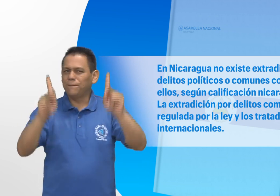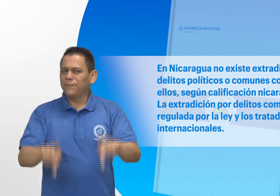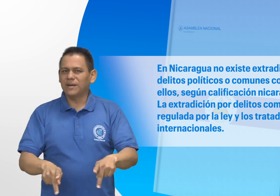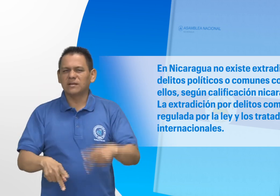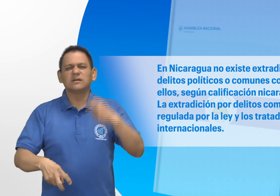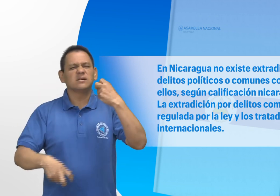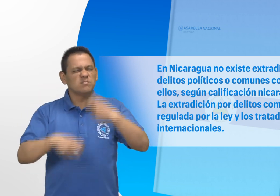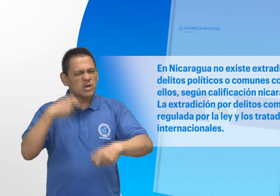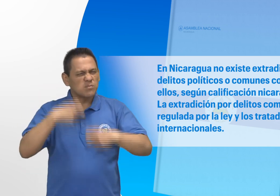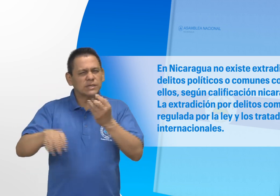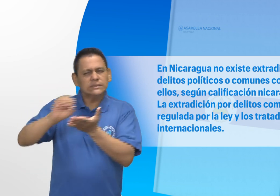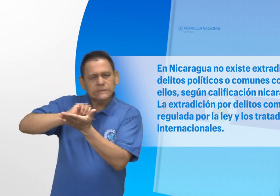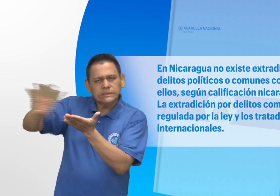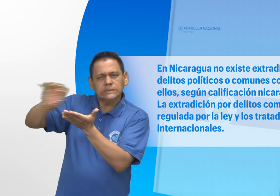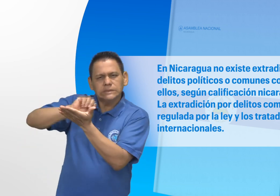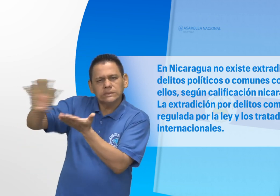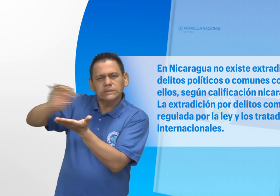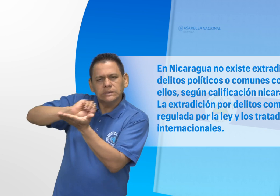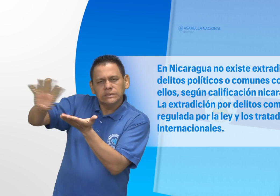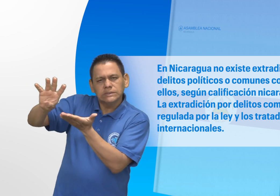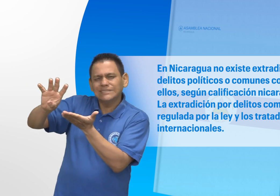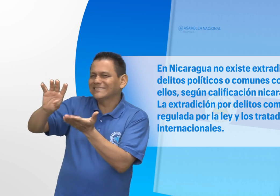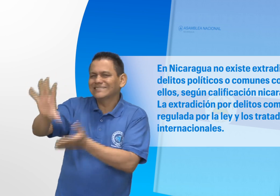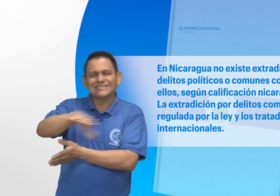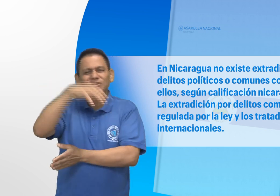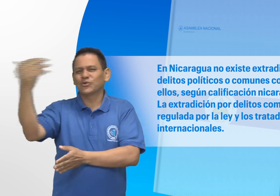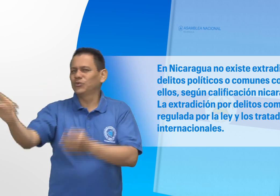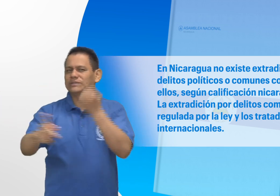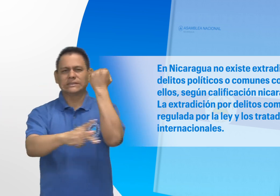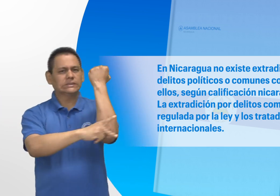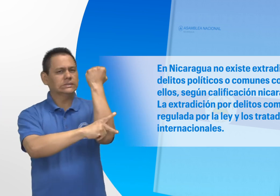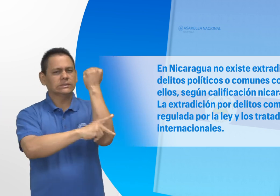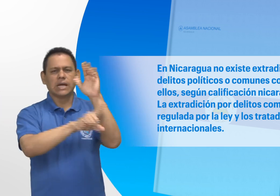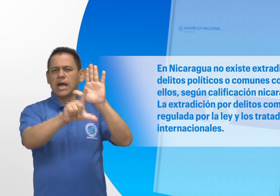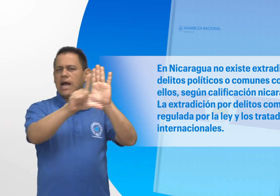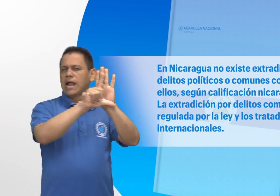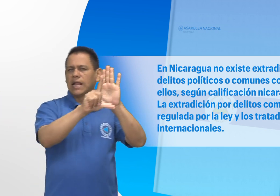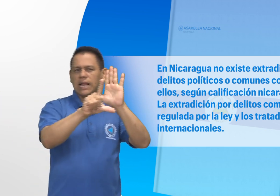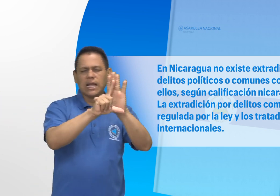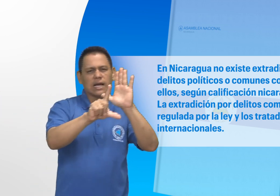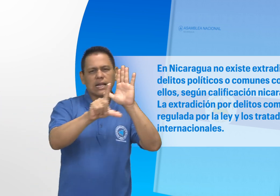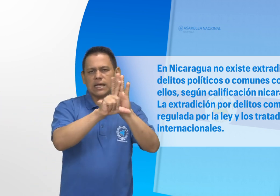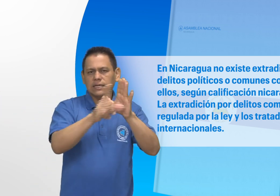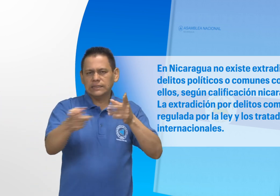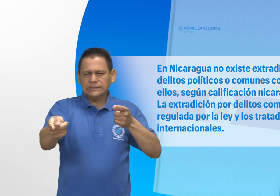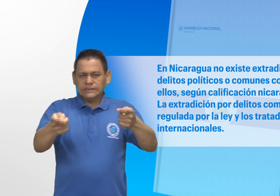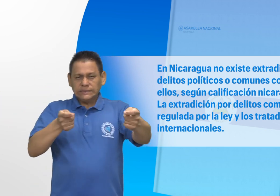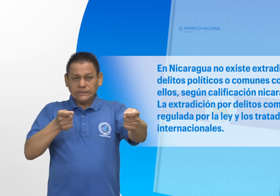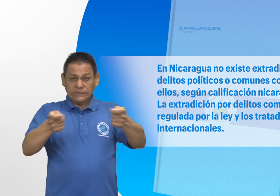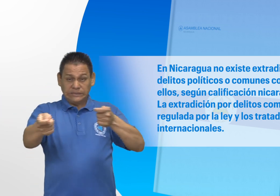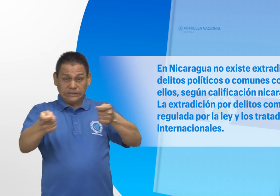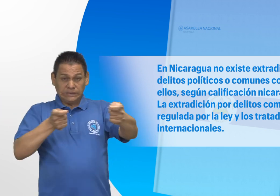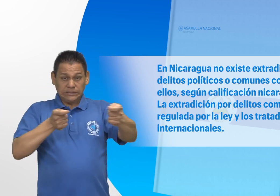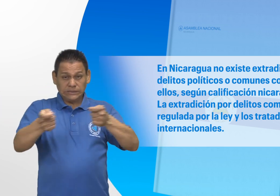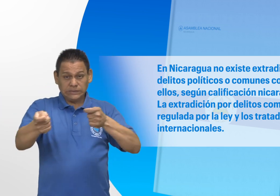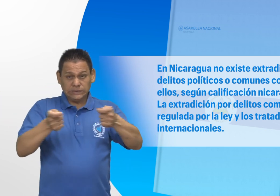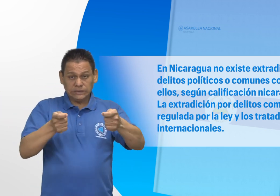ellos. Según calificación nicaragüense, la extradición por delitos comunes está regulada por la